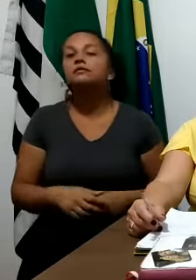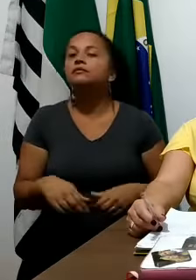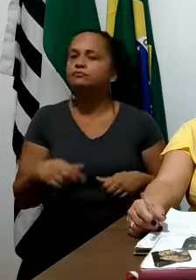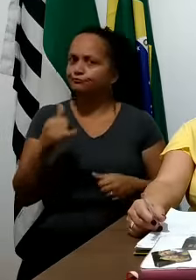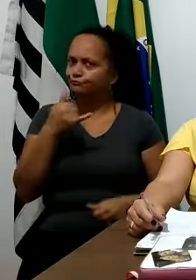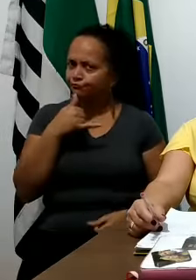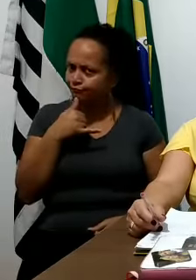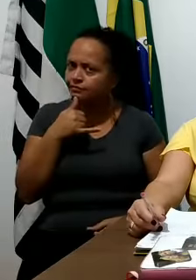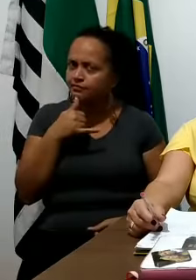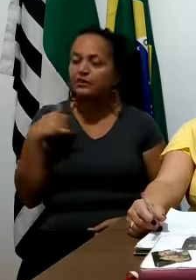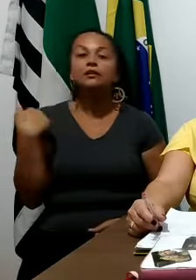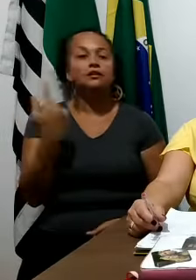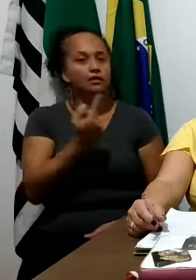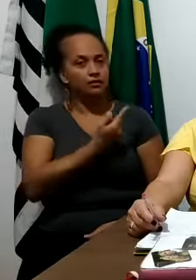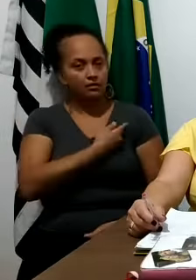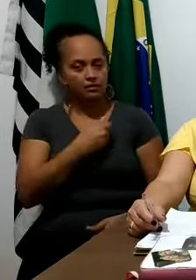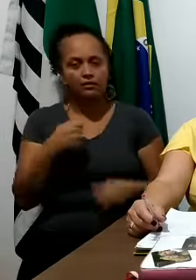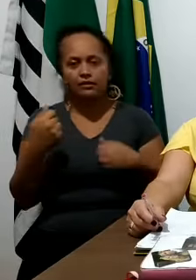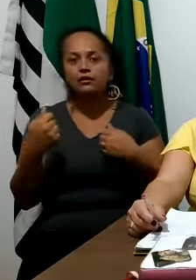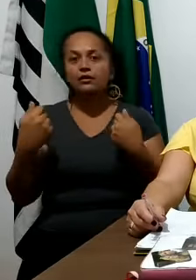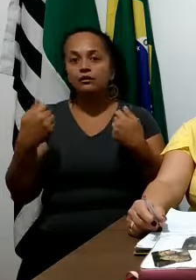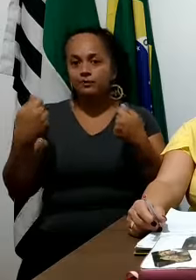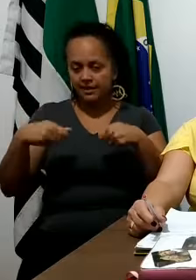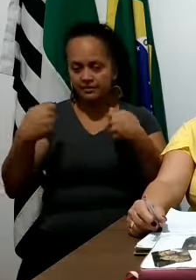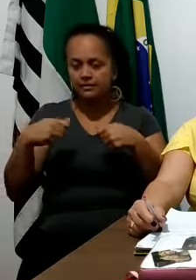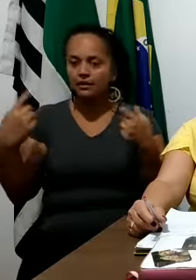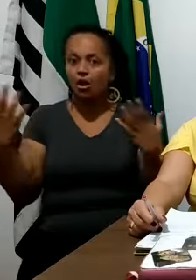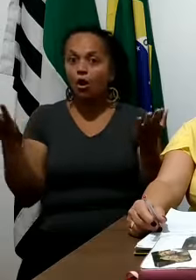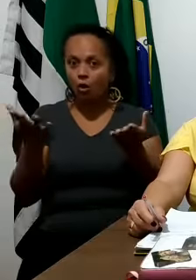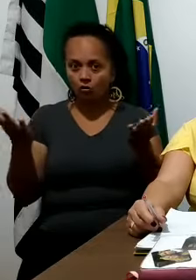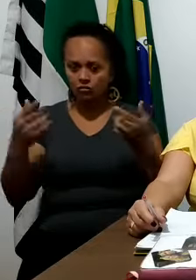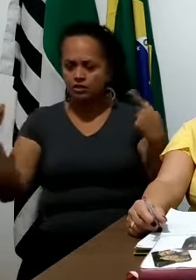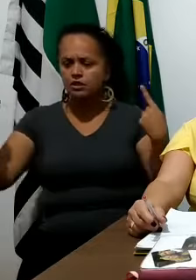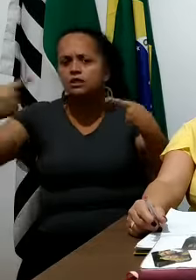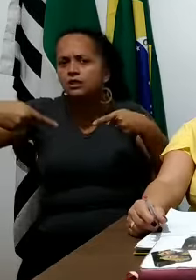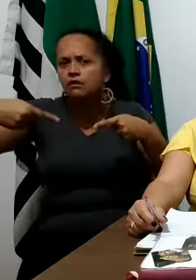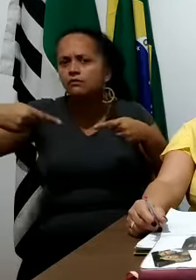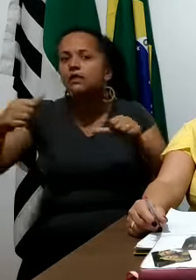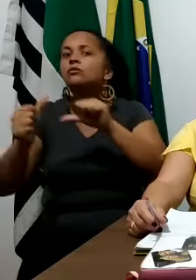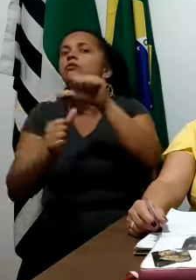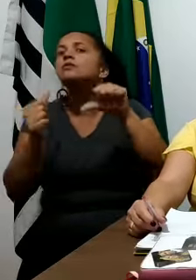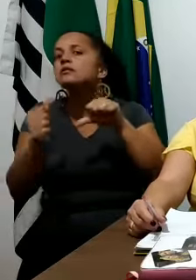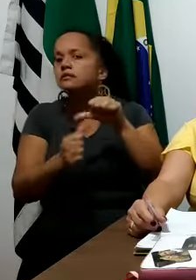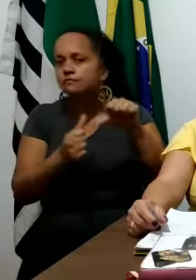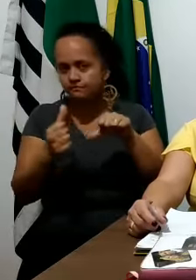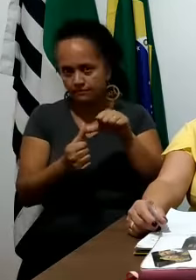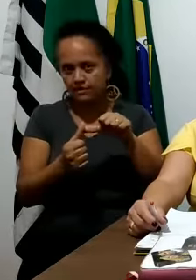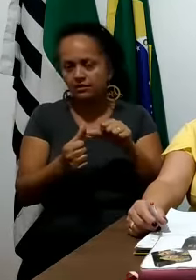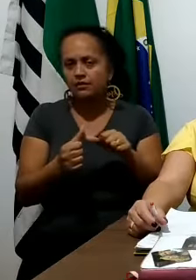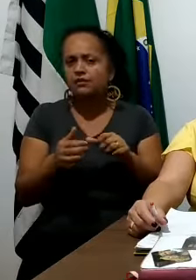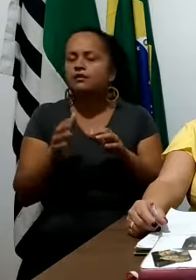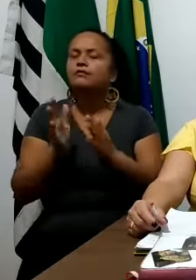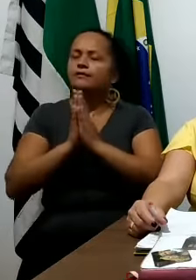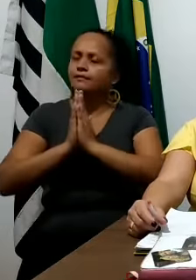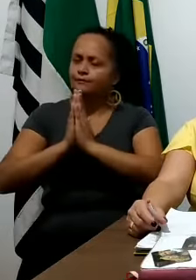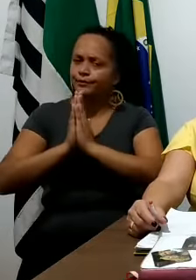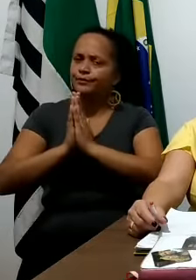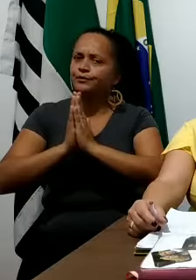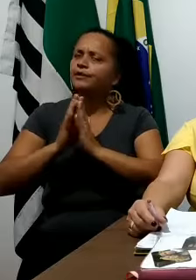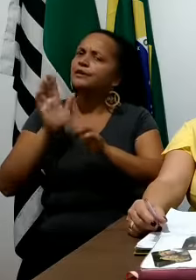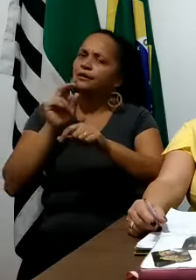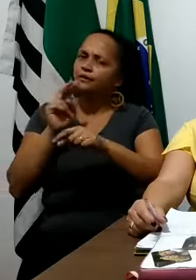mudar nessa noite, né? Que a partir dessa noite o Senhor começa a fazer mudanças na sua vida,